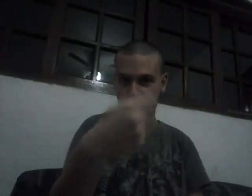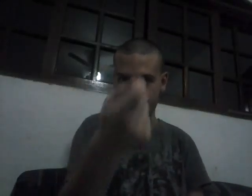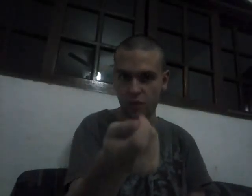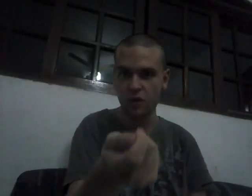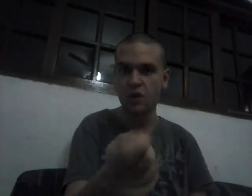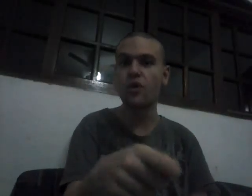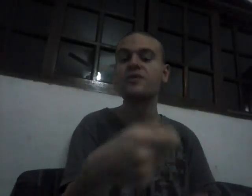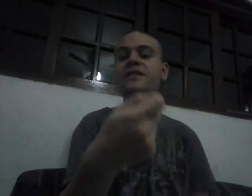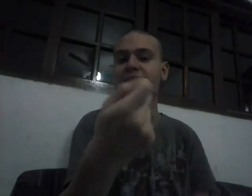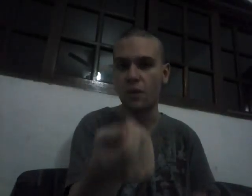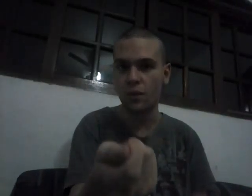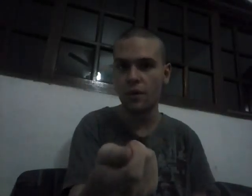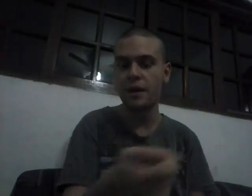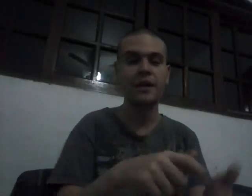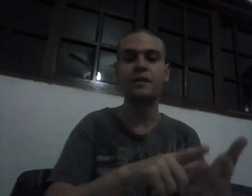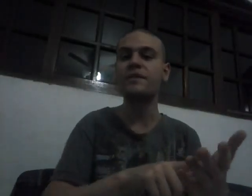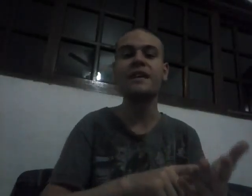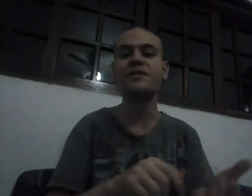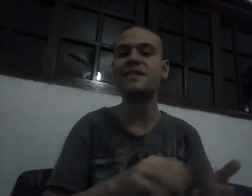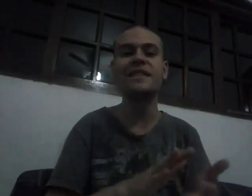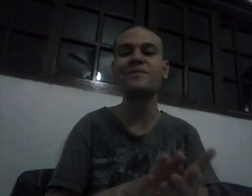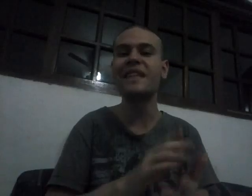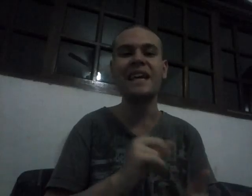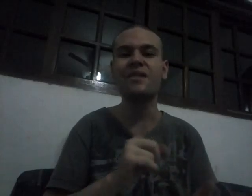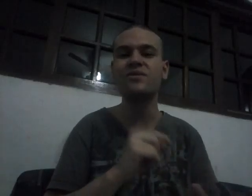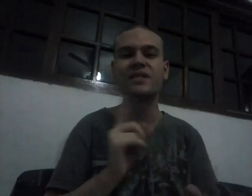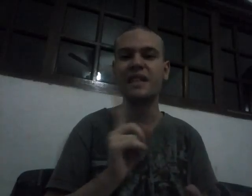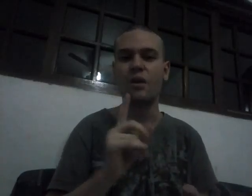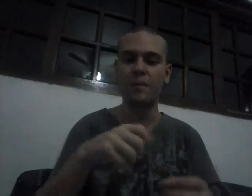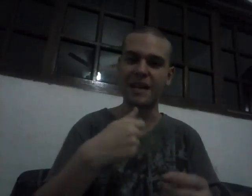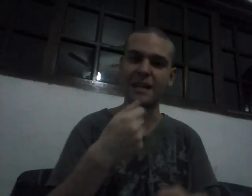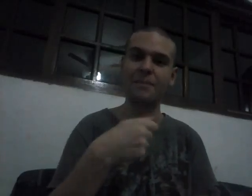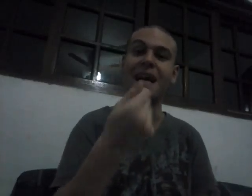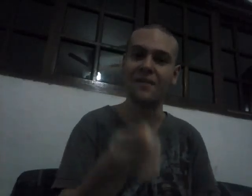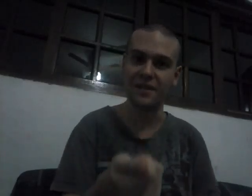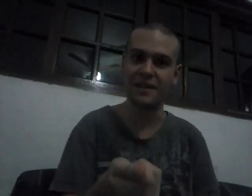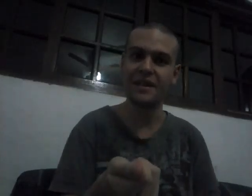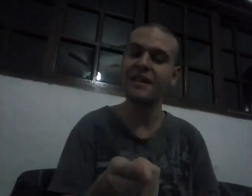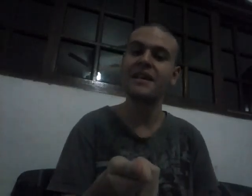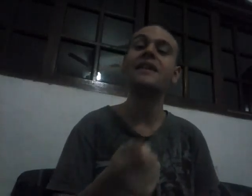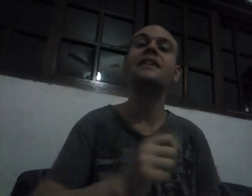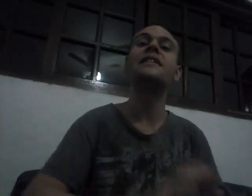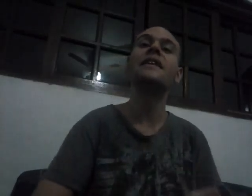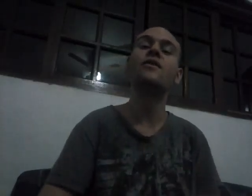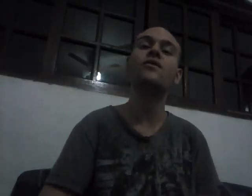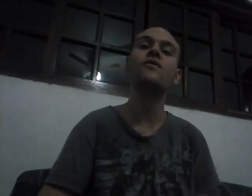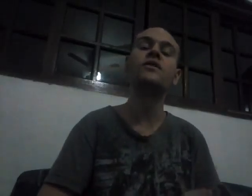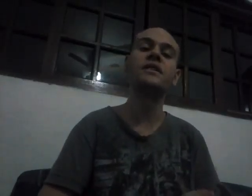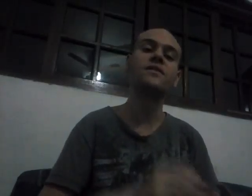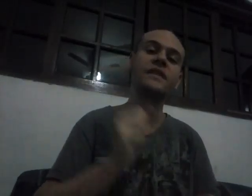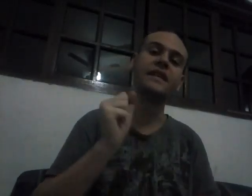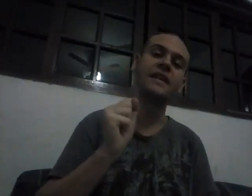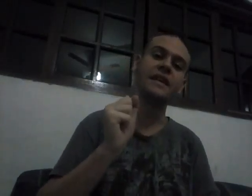assim, pessoal. Qual o sinal? Não tem o sinal para aquela palavra. Então, vocês vão ter que